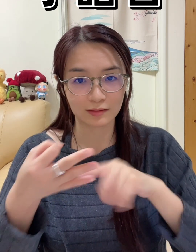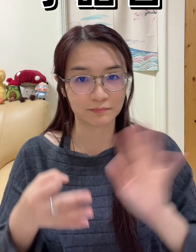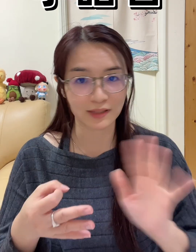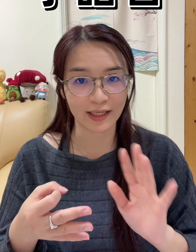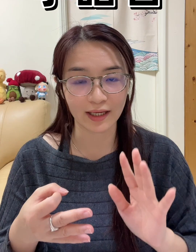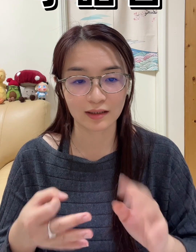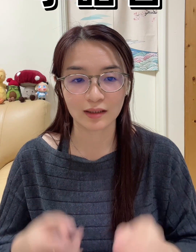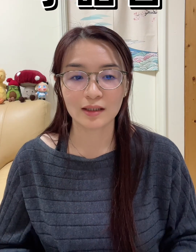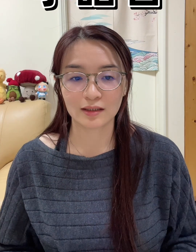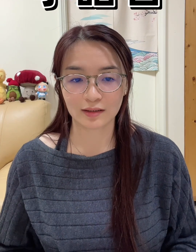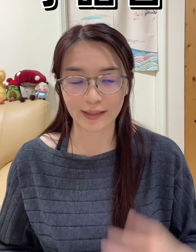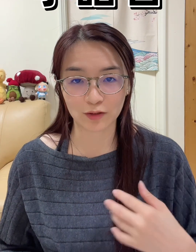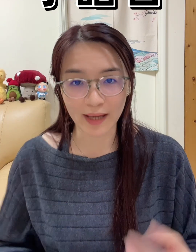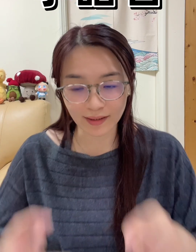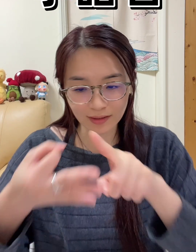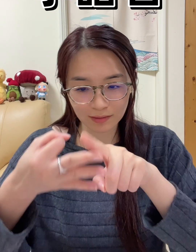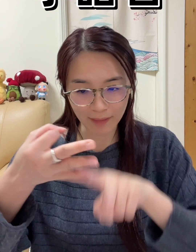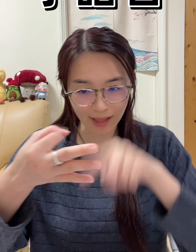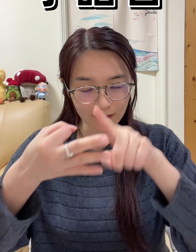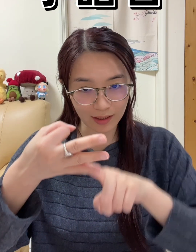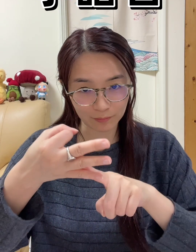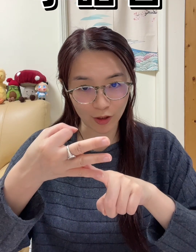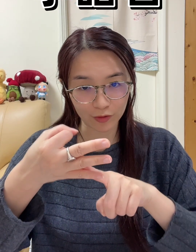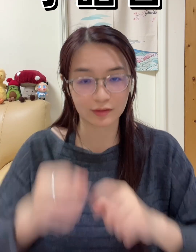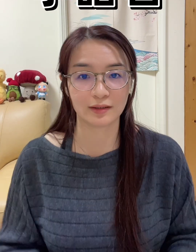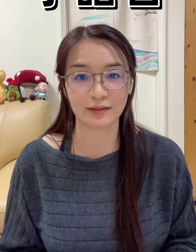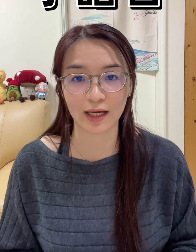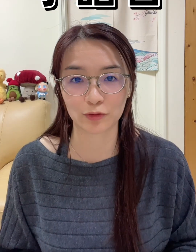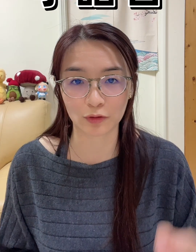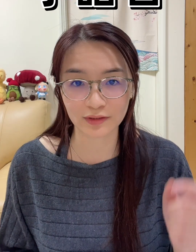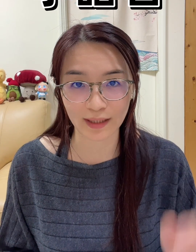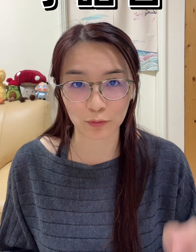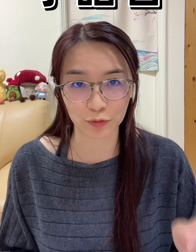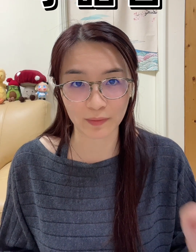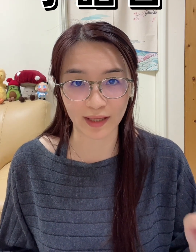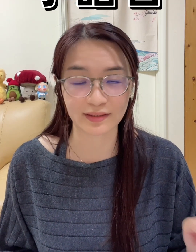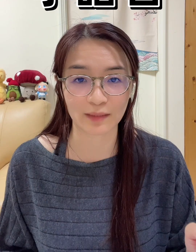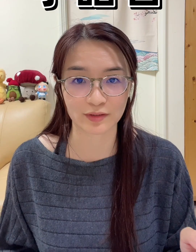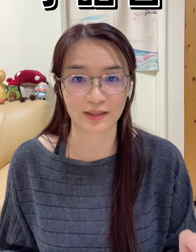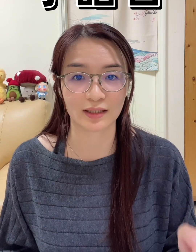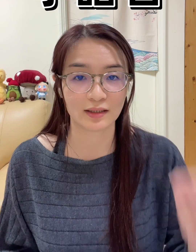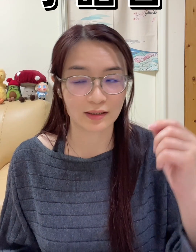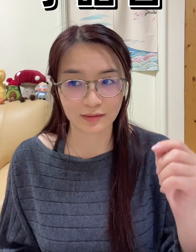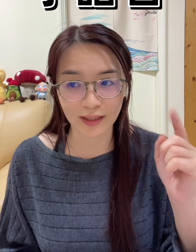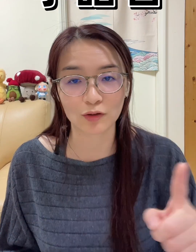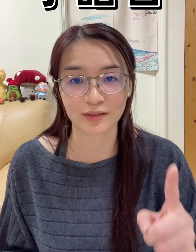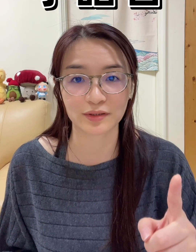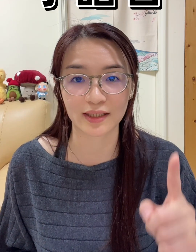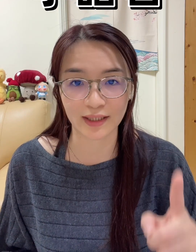使嘅。你個名呢，名係咁樣，但係如果手語名呢三個字呢，一個手勢已經得